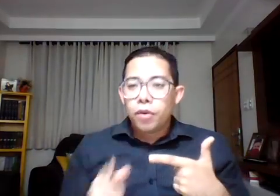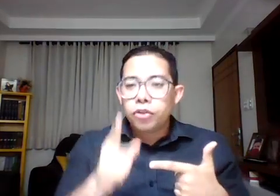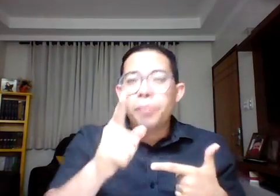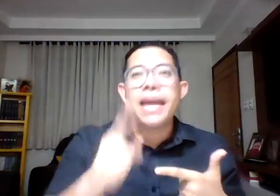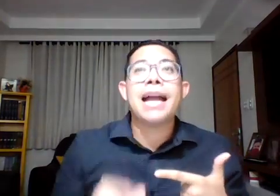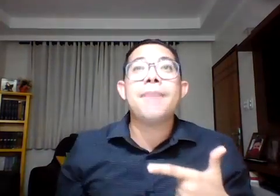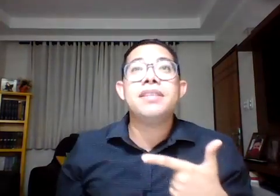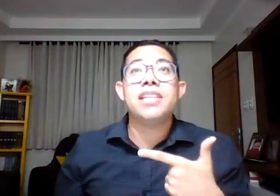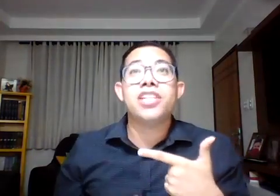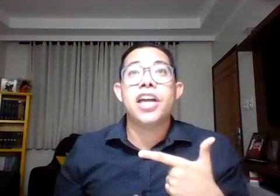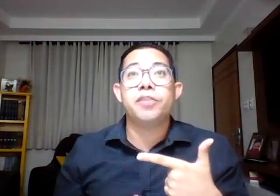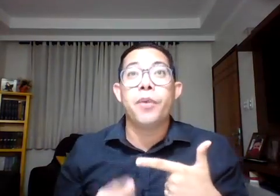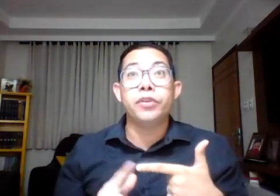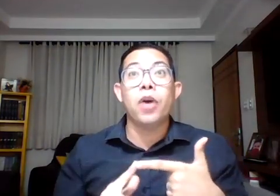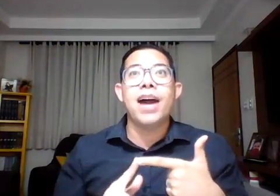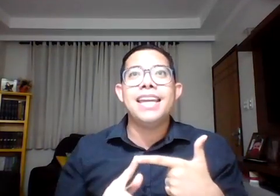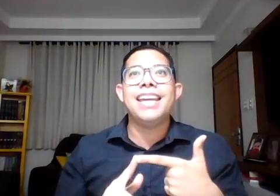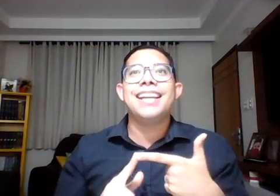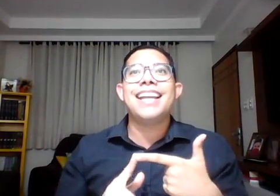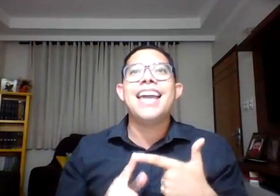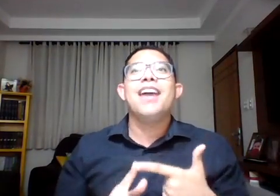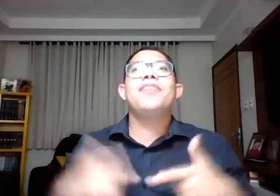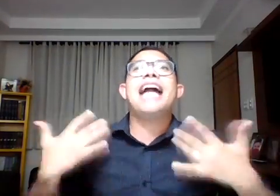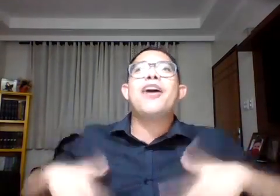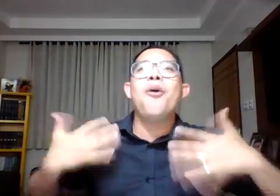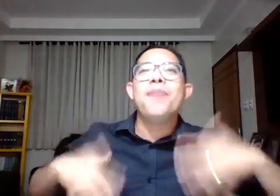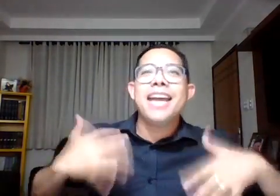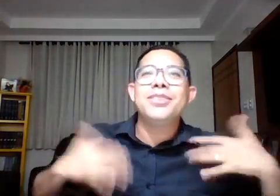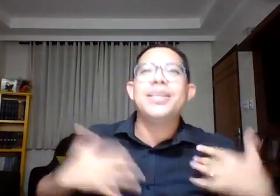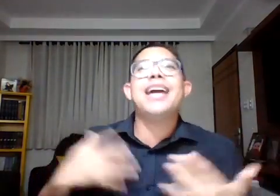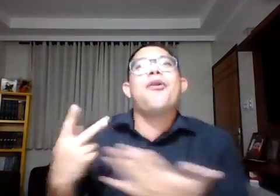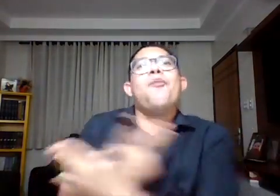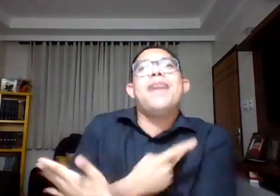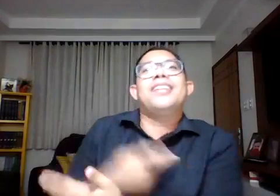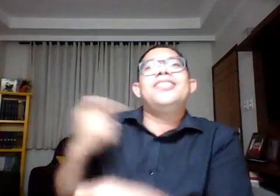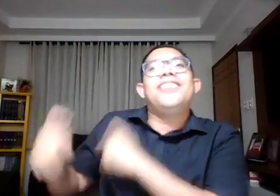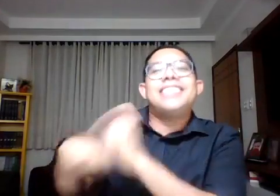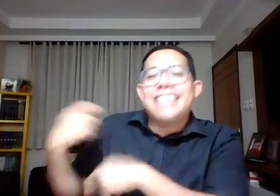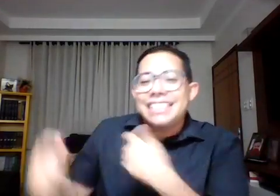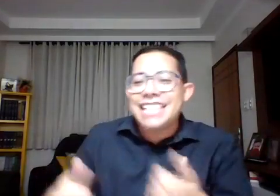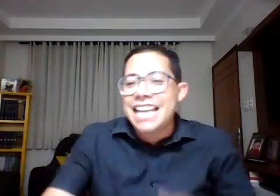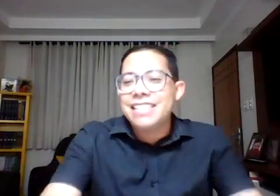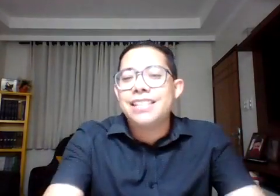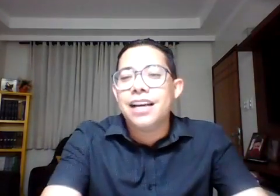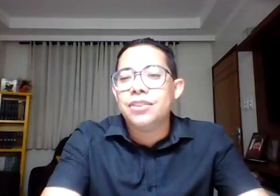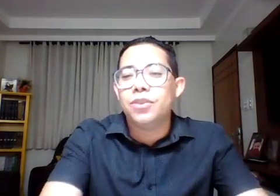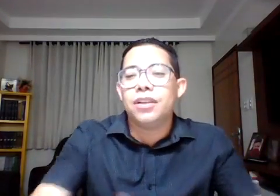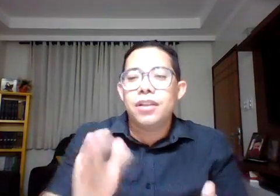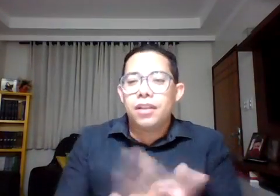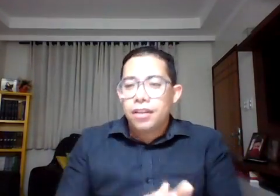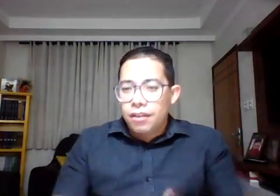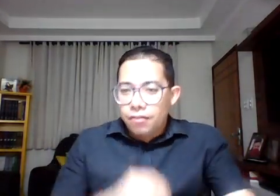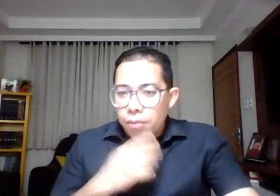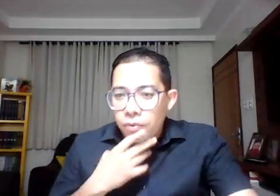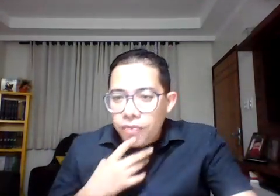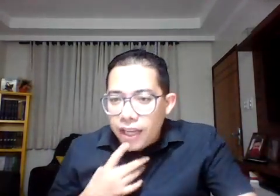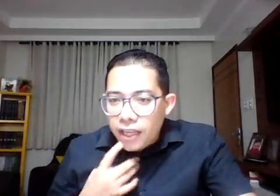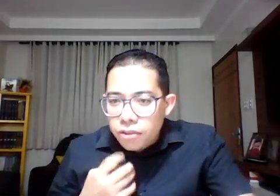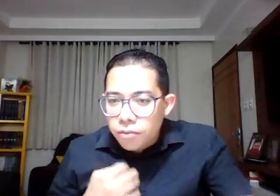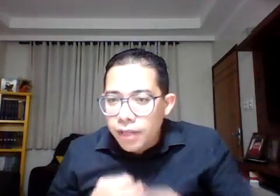Muito bem, a Gabizinha já respondeu aí, né? Ficar com medo, né? Com medo de você estar sinalizando. Vamos ver, isso